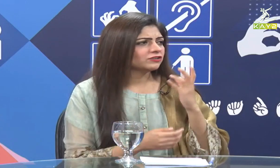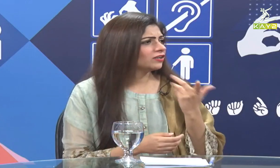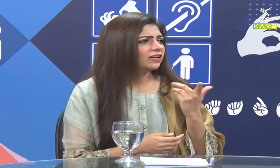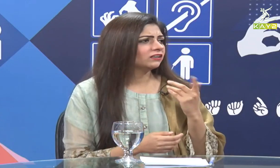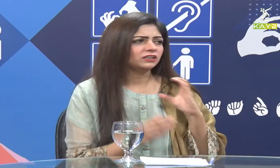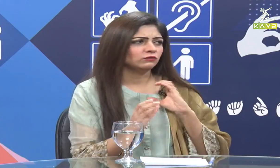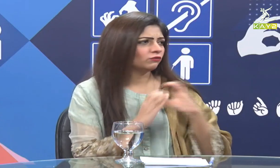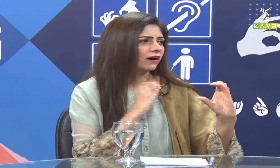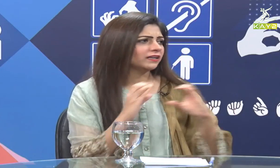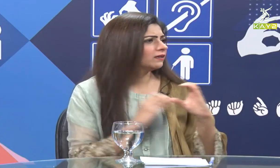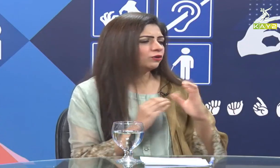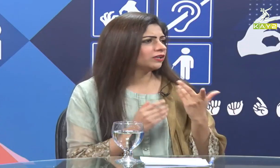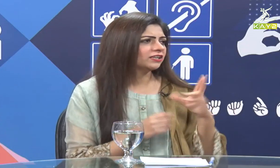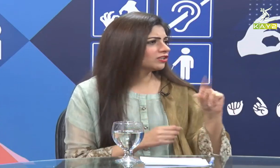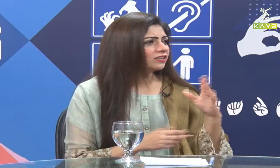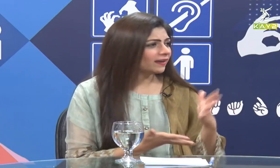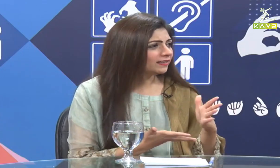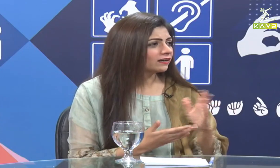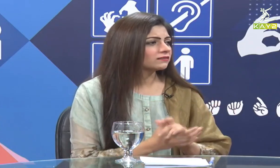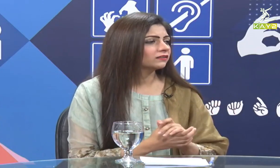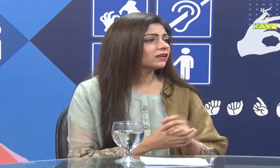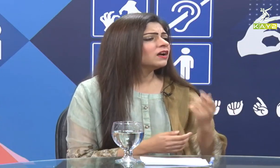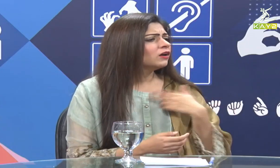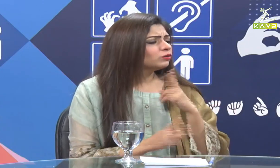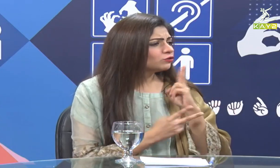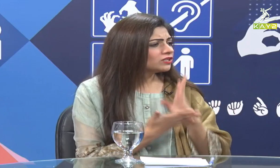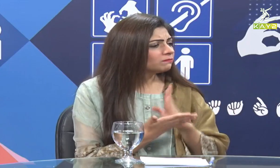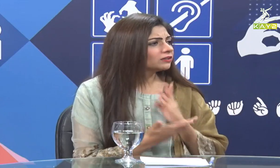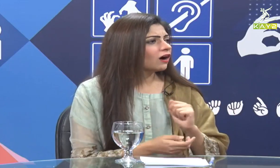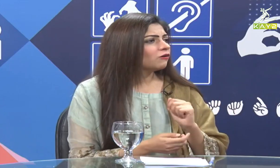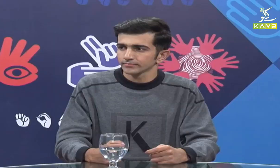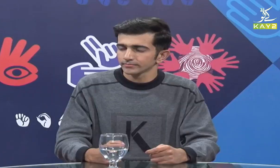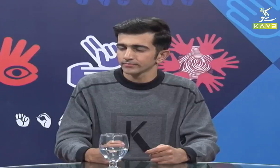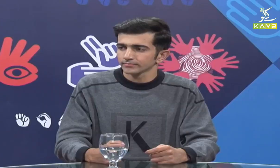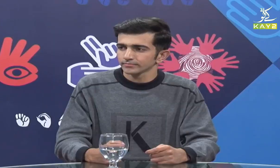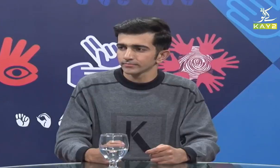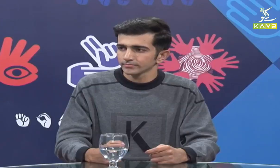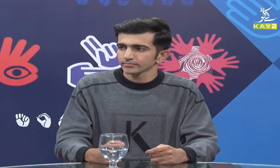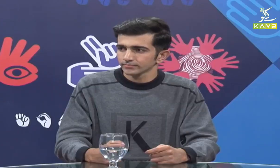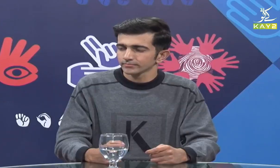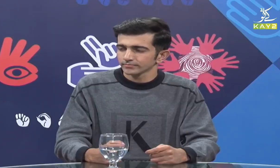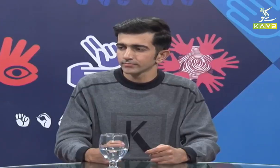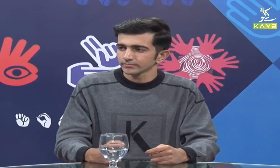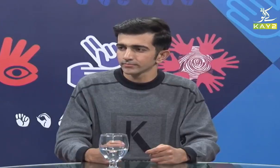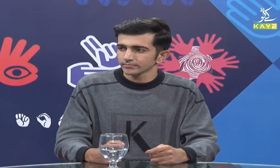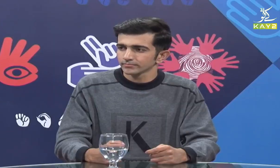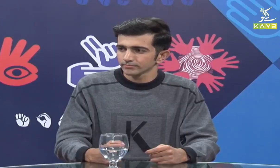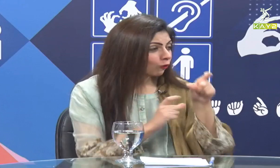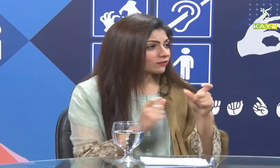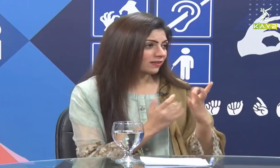नहीं आती तो वो वाकई कम्युनिकेशन नहीं कर सकते। तो मुझे बताओ कि हमारे पाकिस्तान में भी बहुत सारे